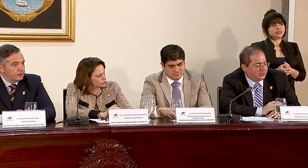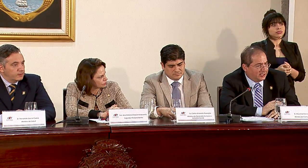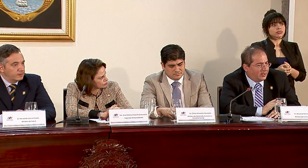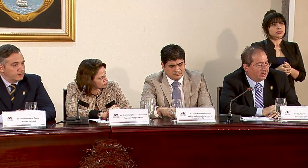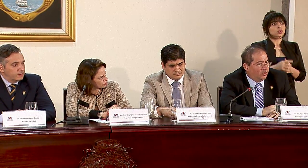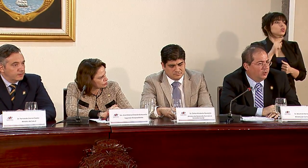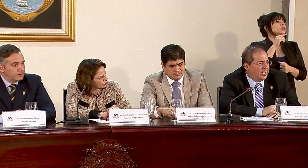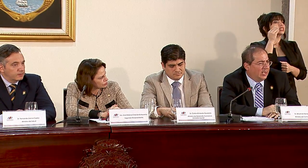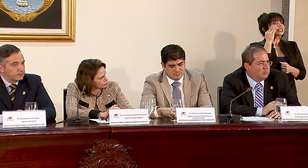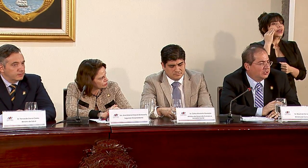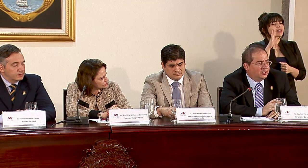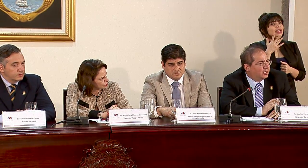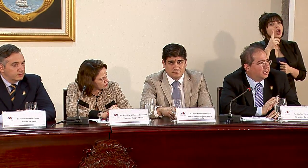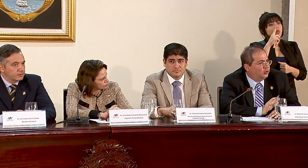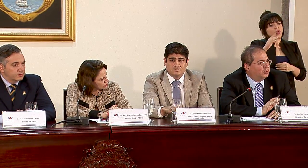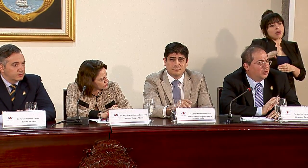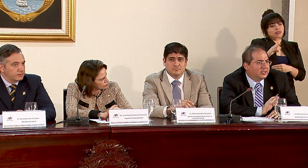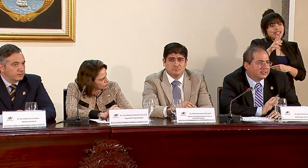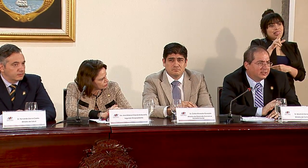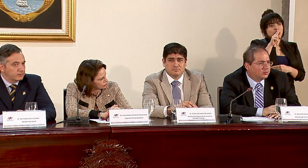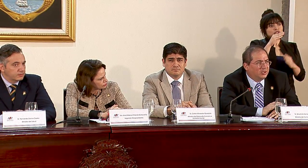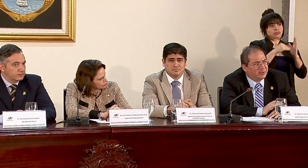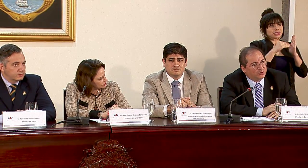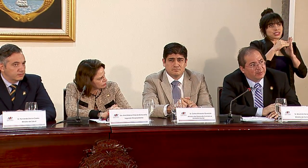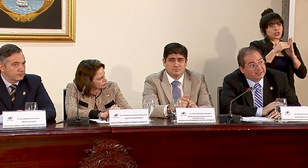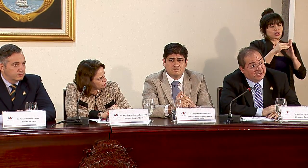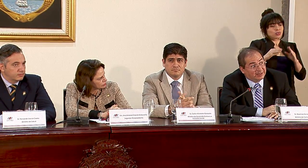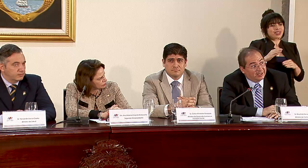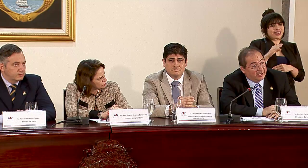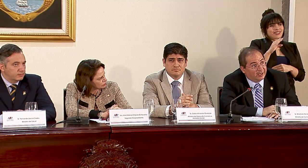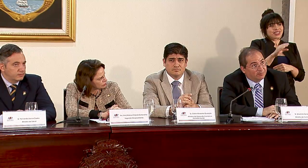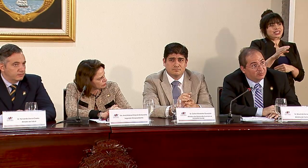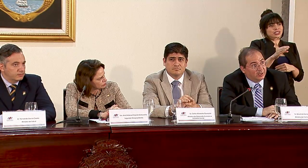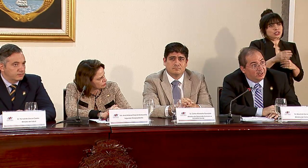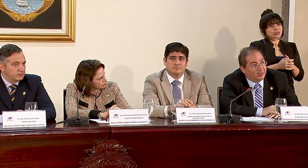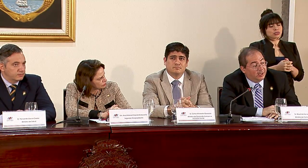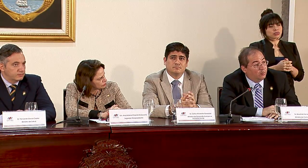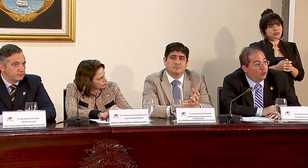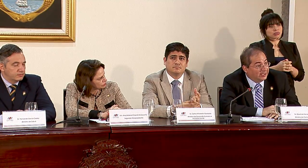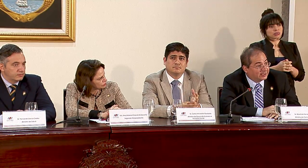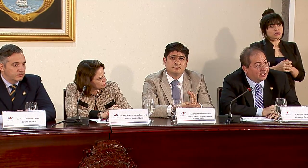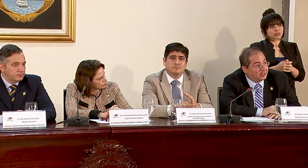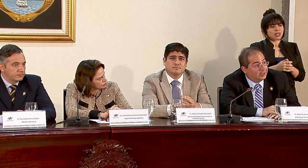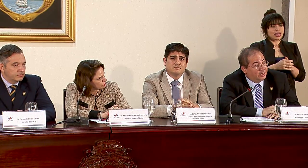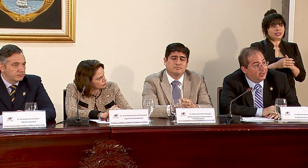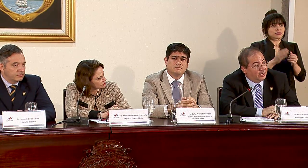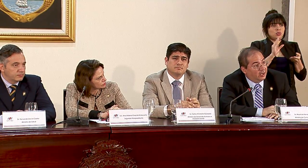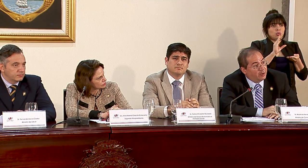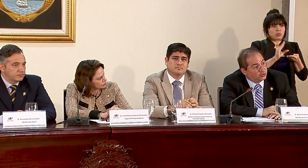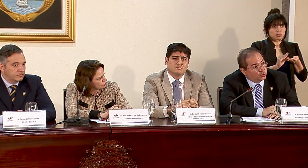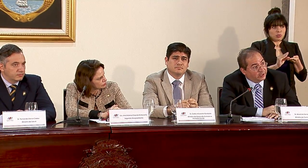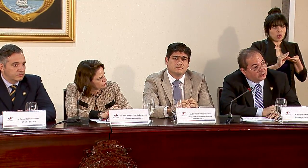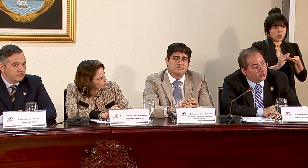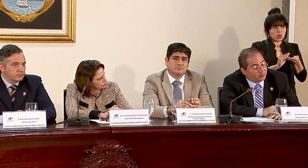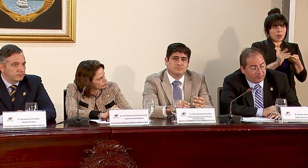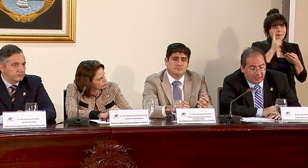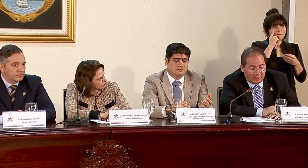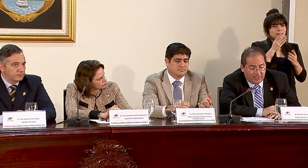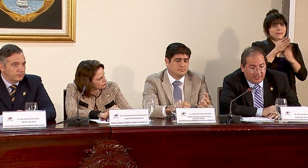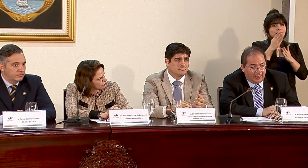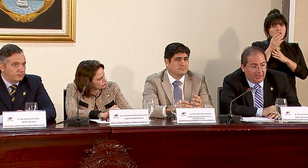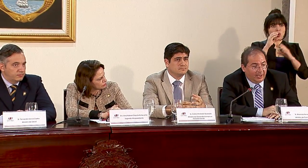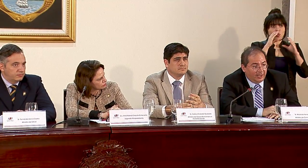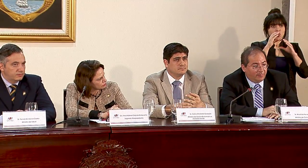usted sabrá que una inversión de 32 millones es una inversión bastante modesta en medios de comunicación